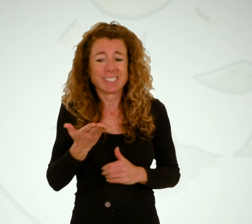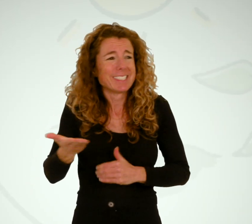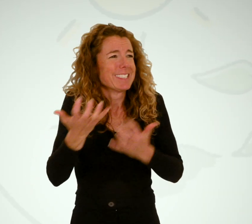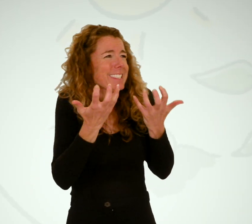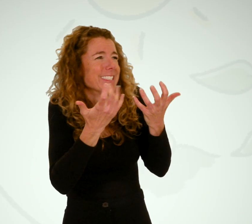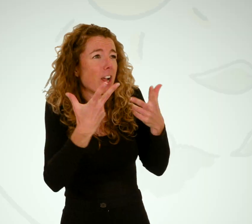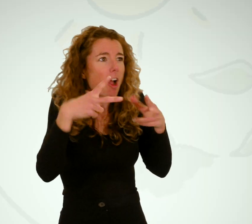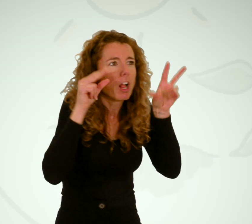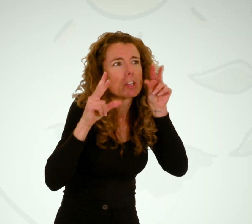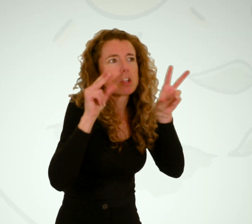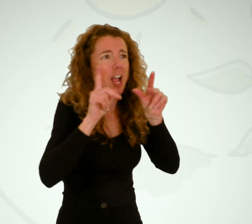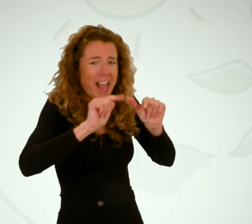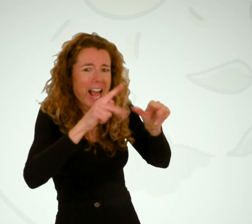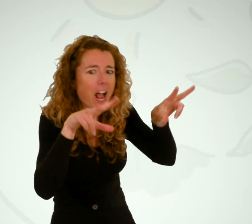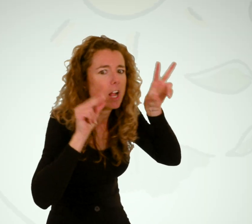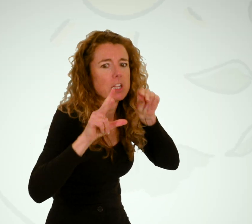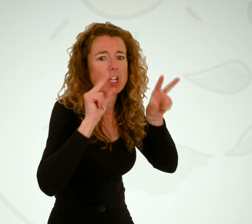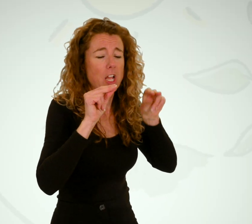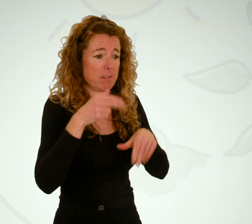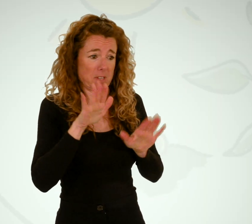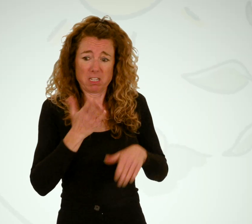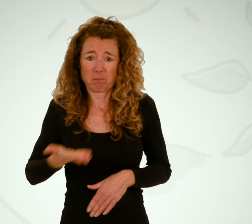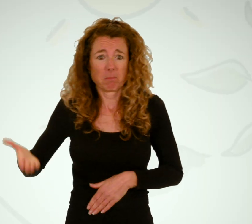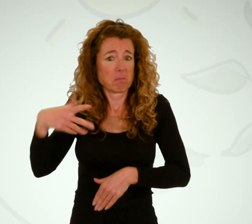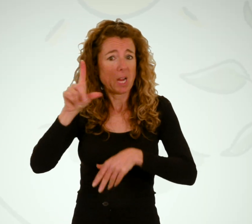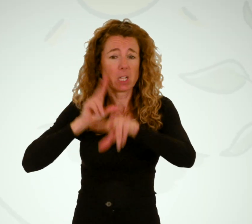Ils ont désiré entendre ce que vous entendez, mais ils ne l'ont pas entendu.